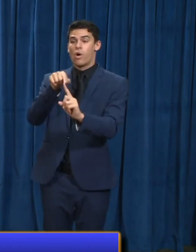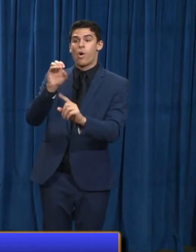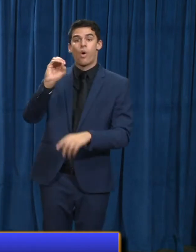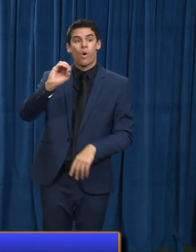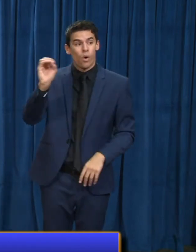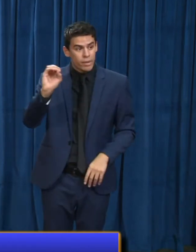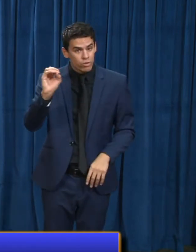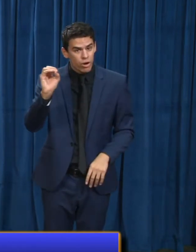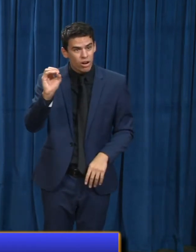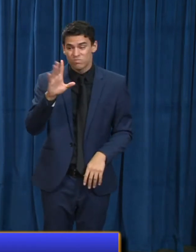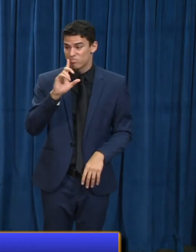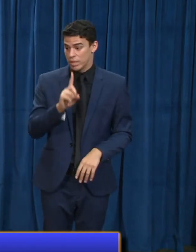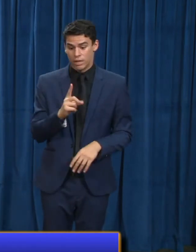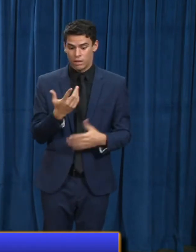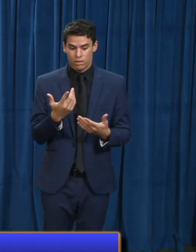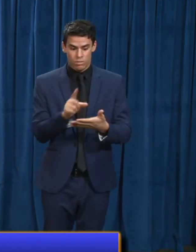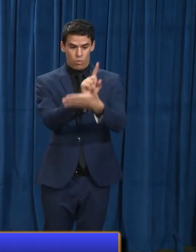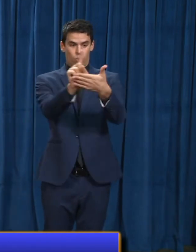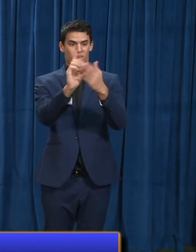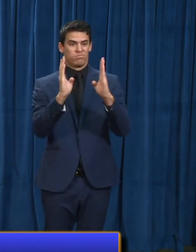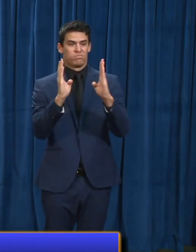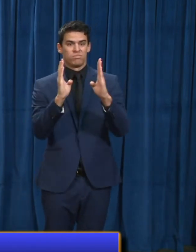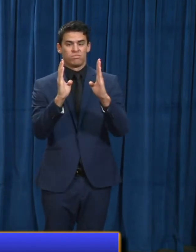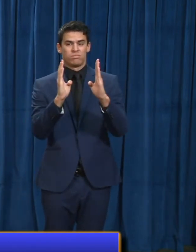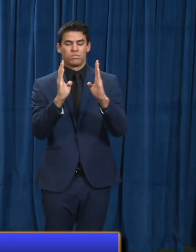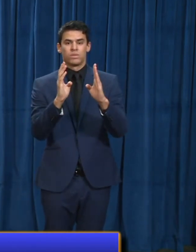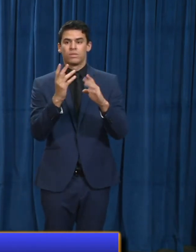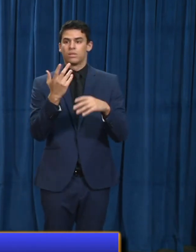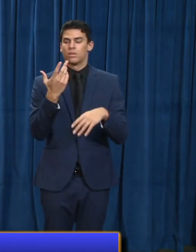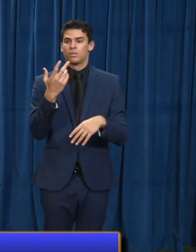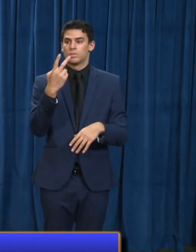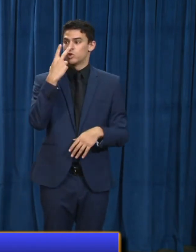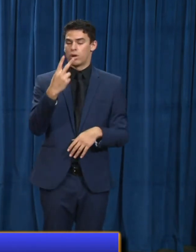in a matter of a week and a half, we saw